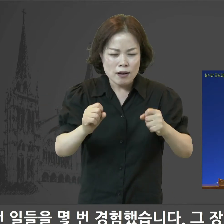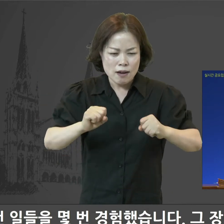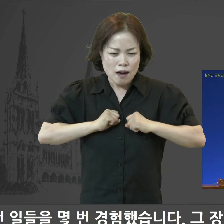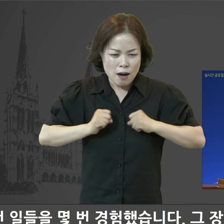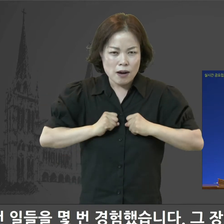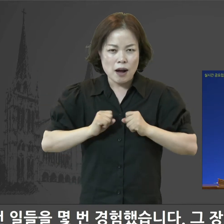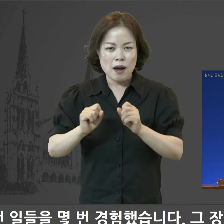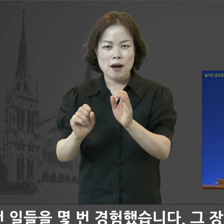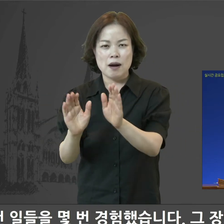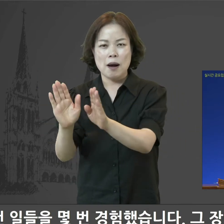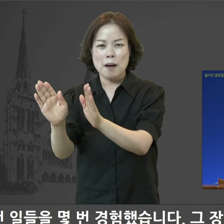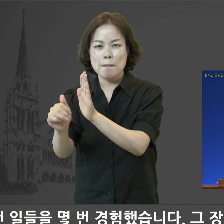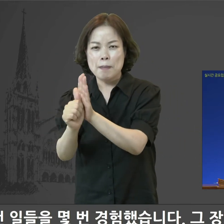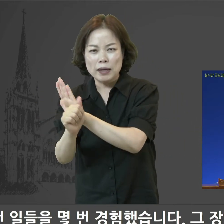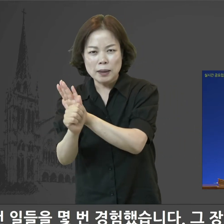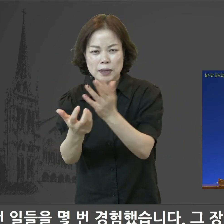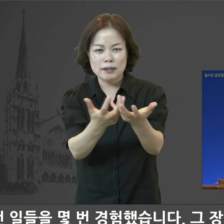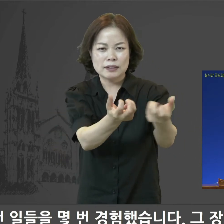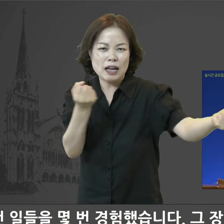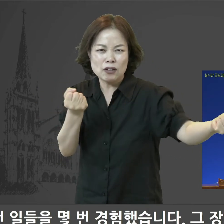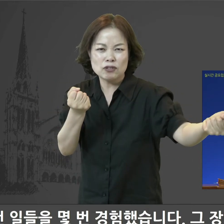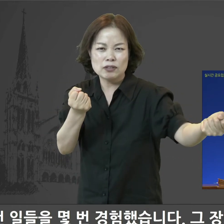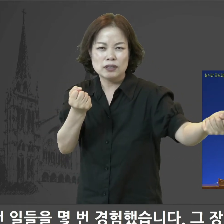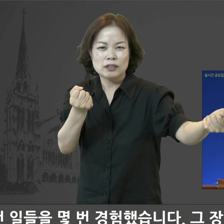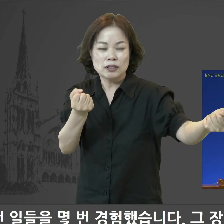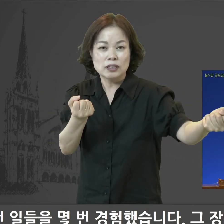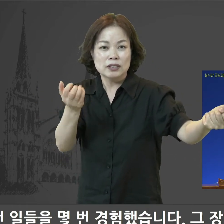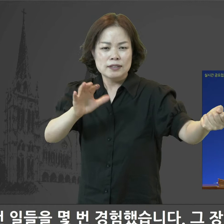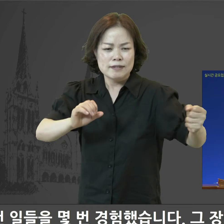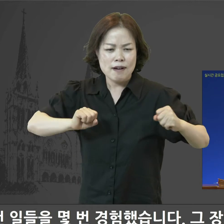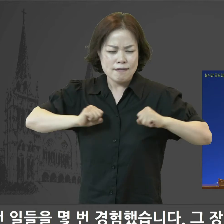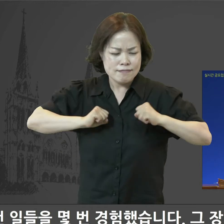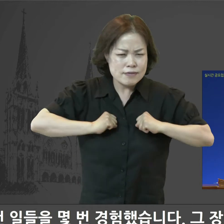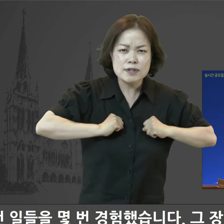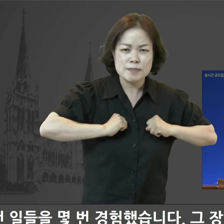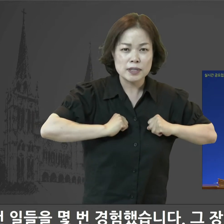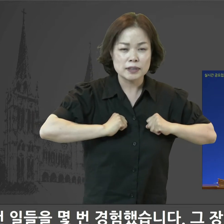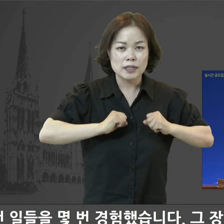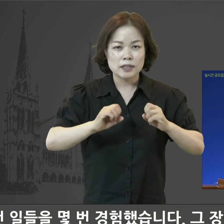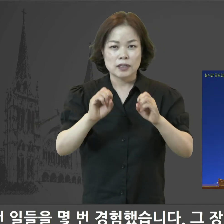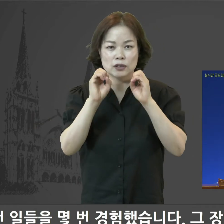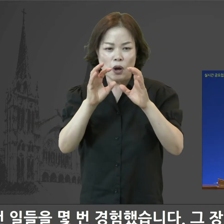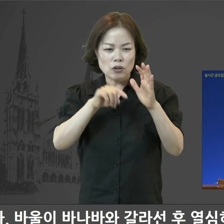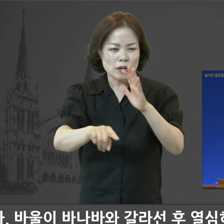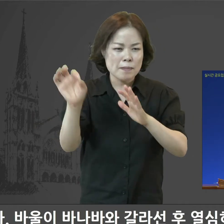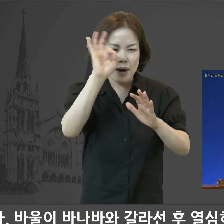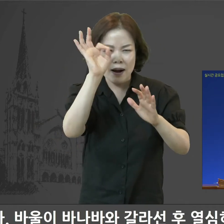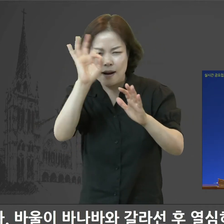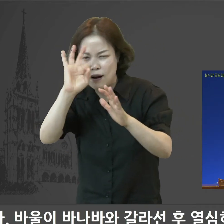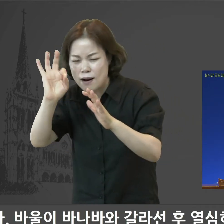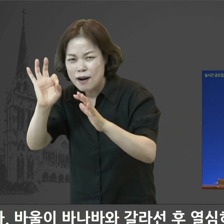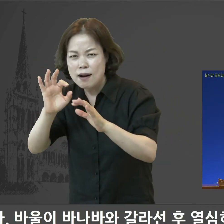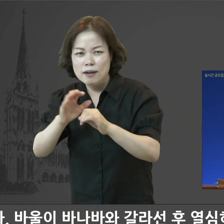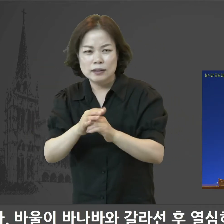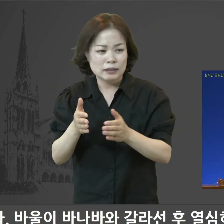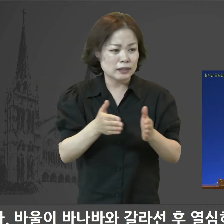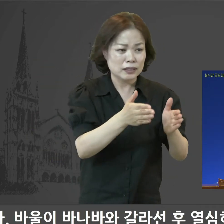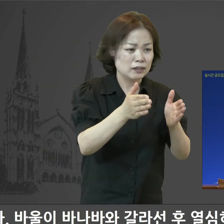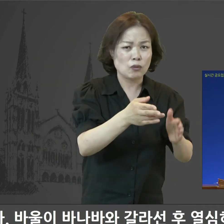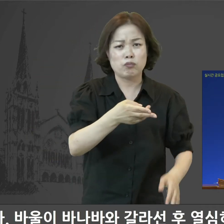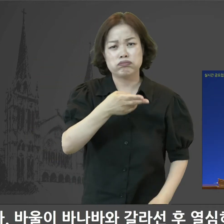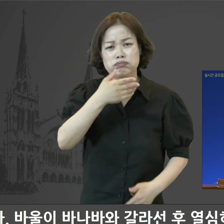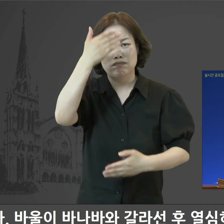그랬습니다. 바나바랑 갈라섰기 때문에 더 열심히 하려고 했던 것 같아요. 선교지를 찾아서 막 다니는데 길들이 잘 열리지